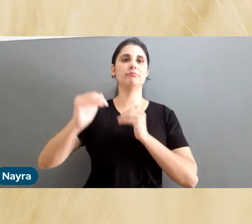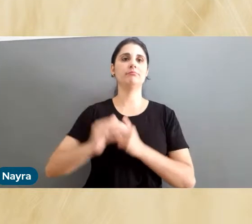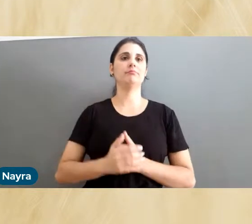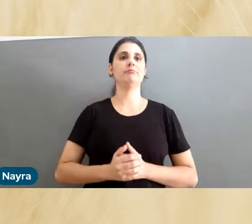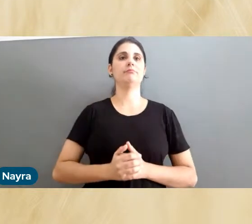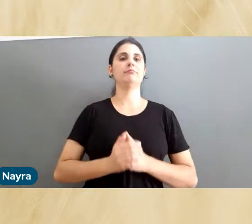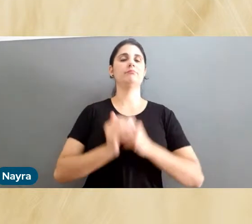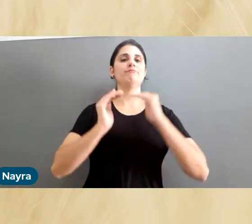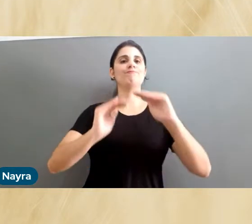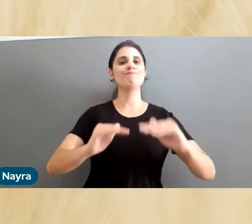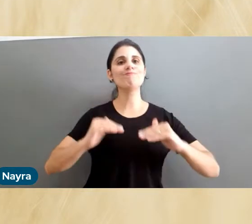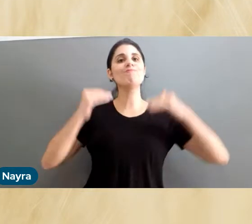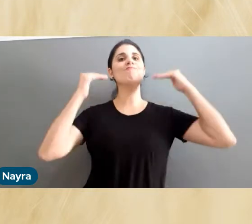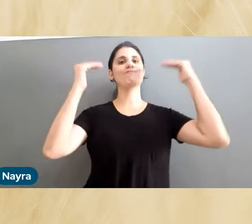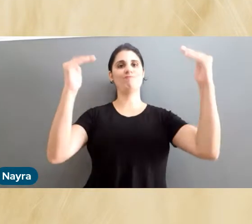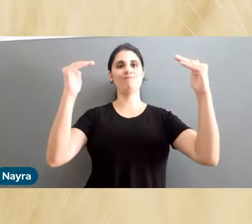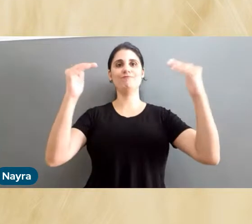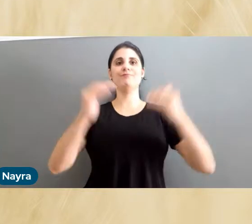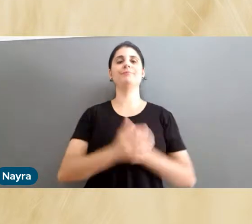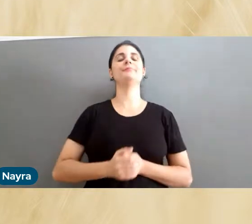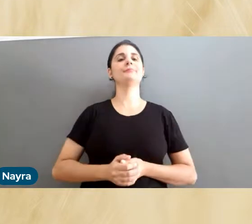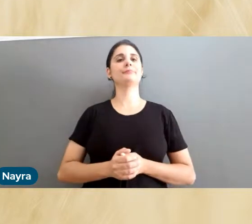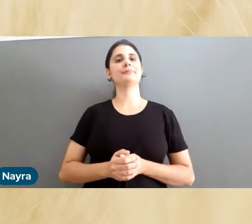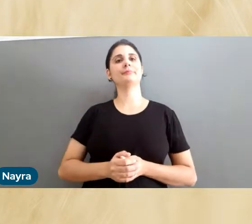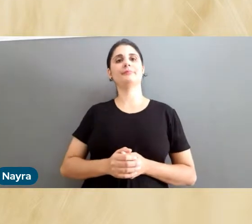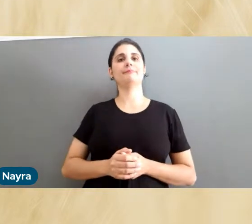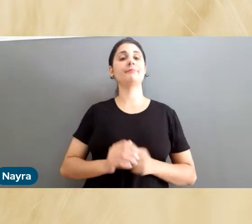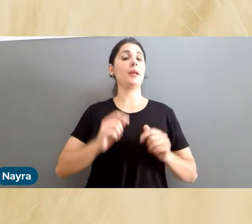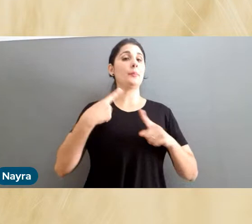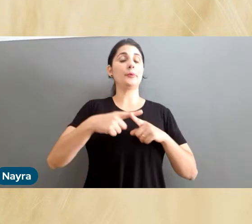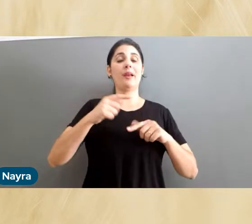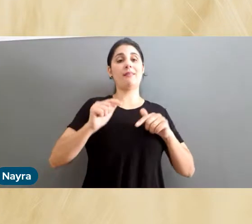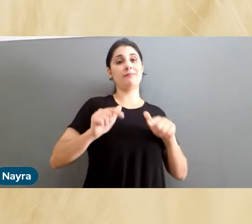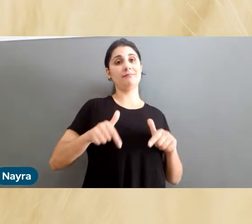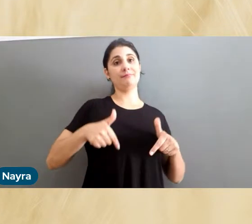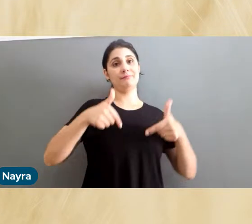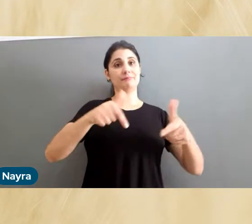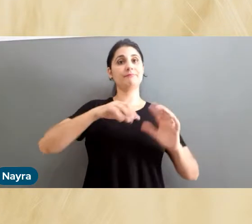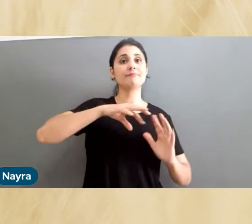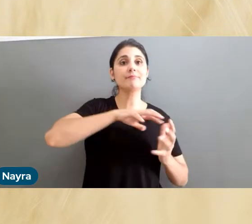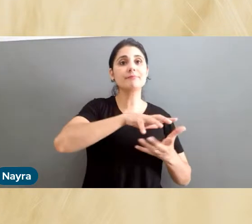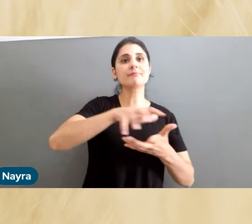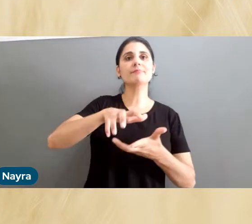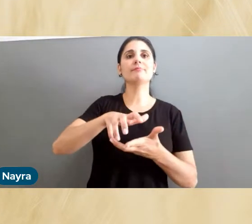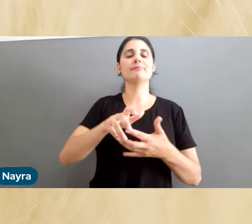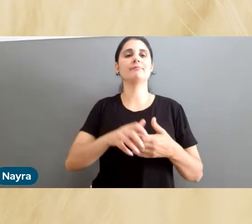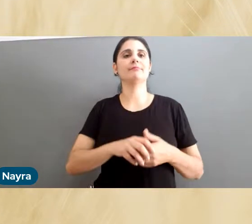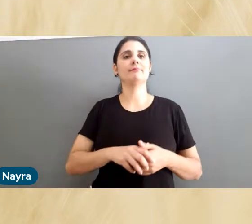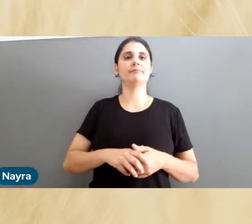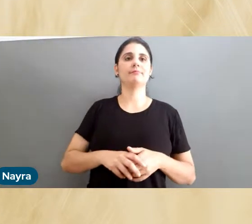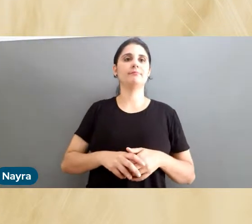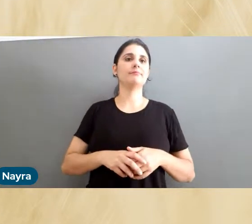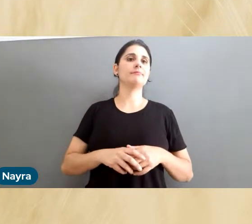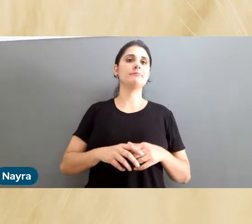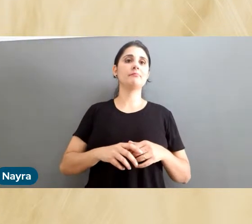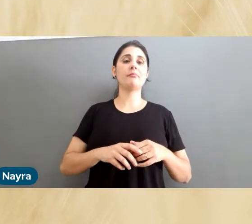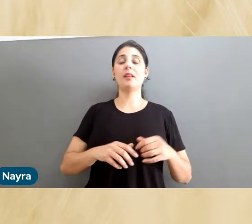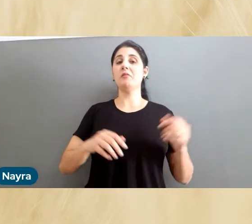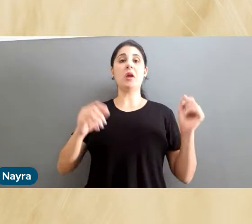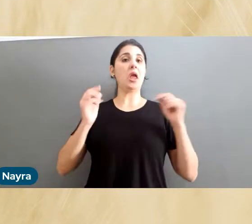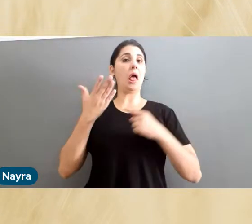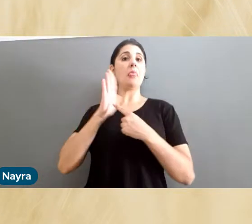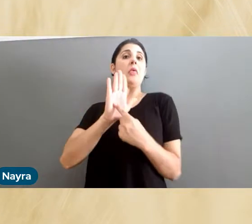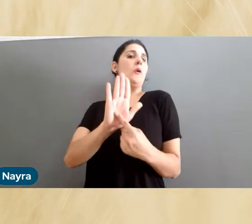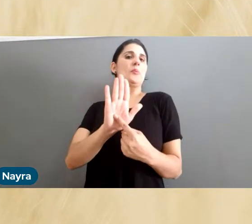muito superior, tendo desempenhado uma atividade na Terra que não recebeu os holofotes da